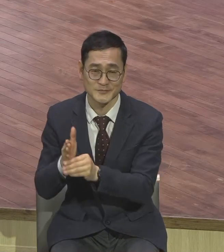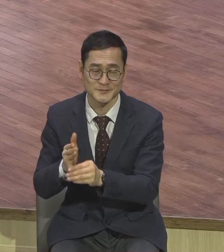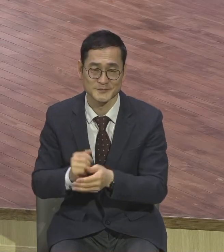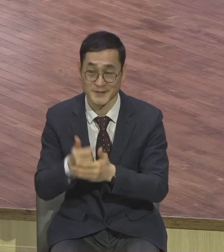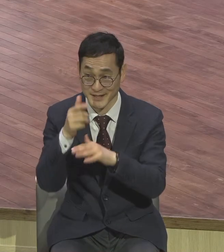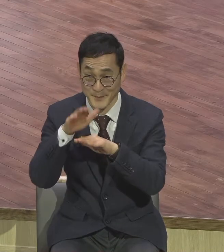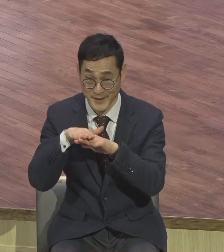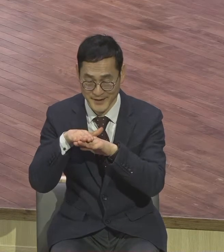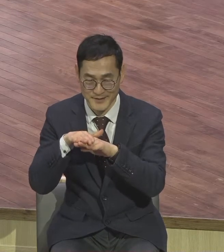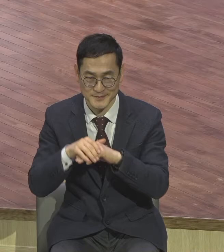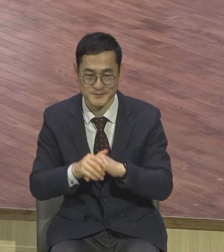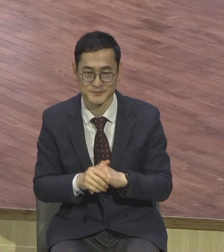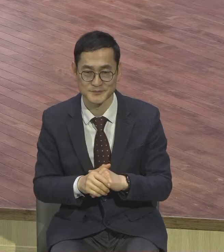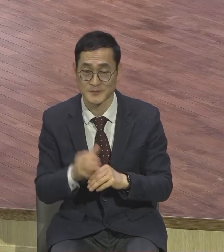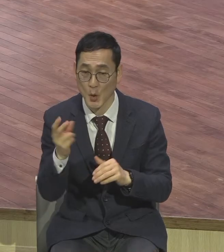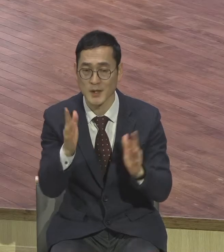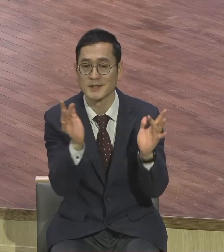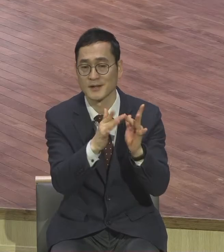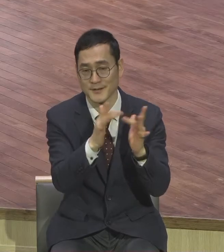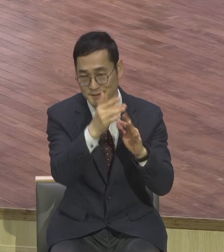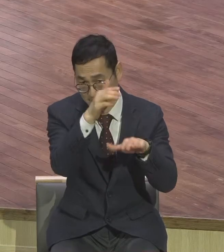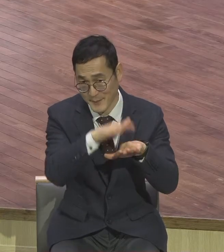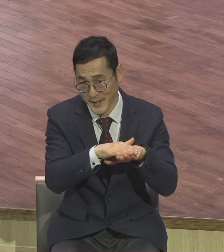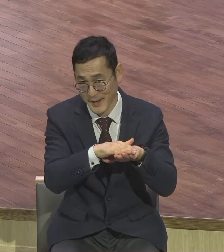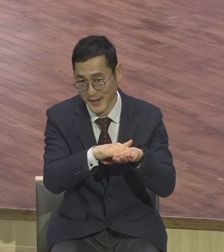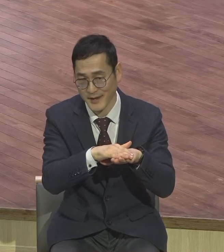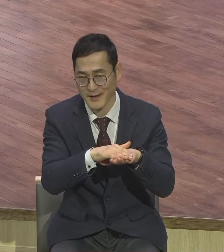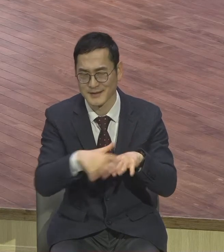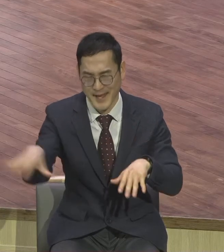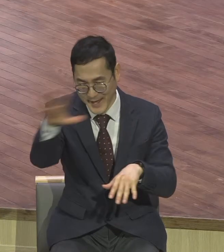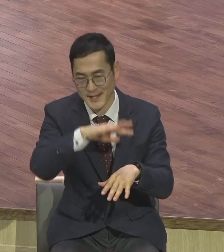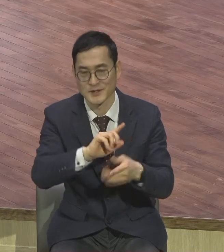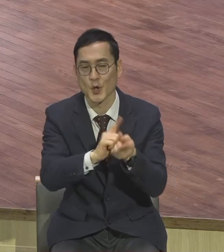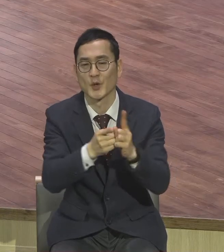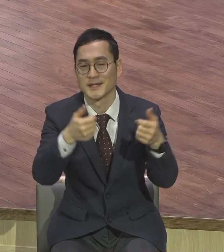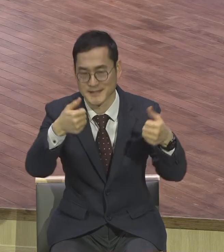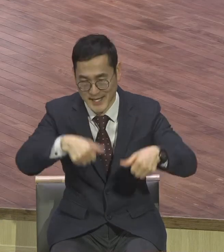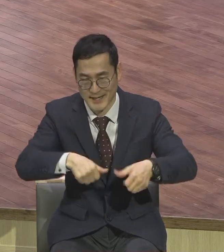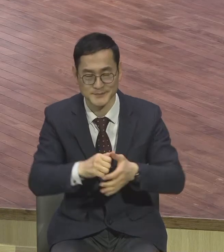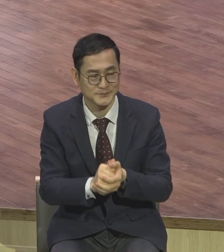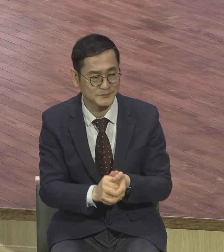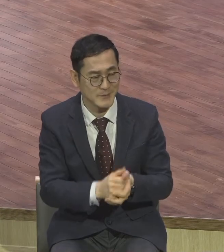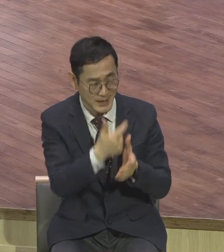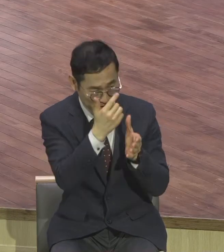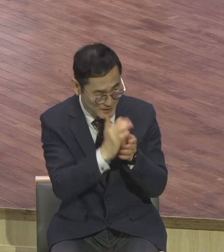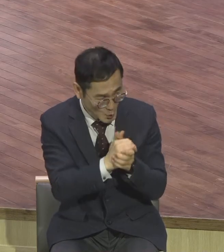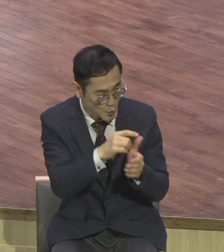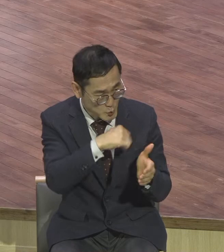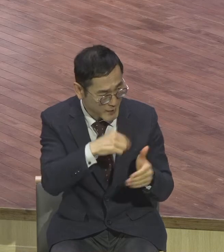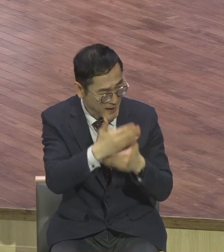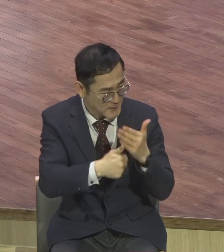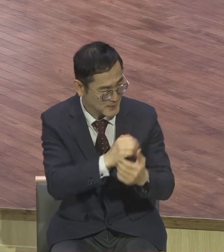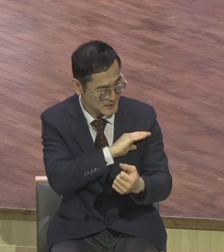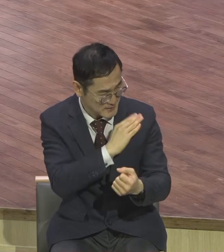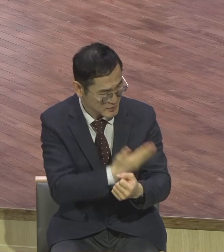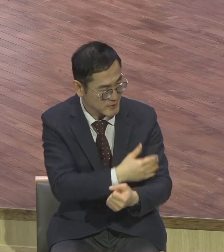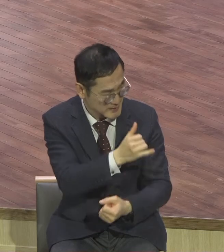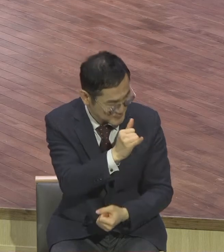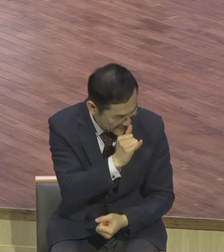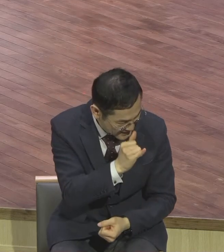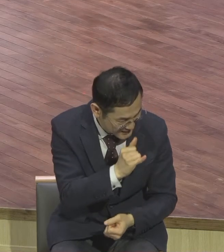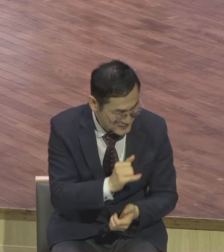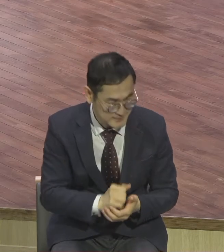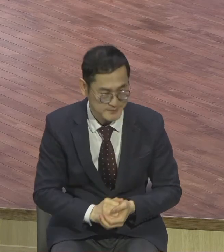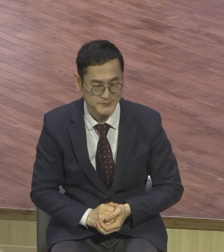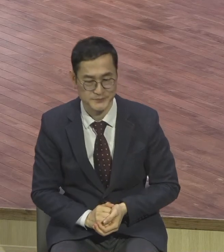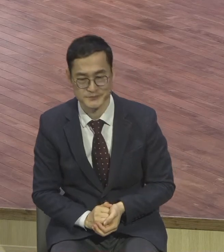온라인 예배에서 들은 성도들 같이 서로 인사합시다. 기도 속에 하나님의 능력이 있습니다.